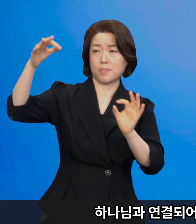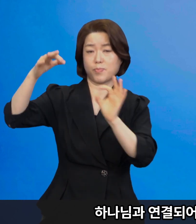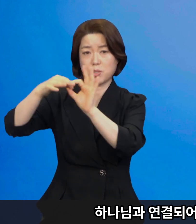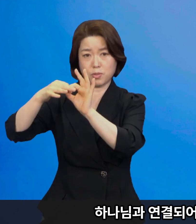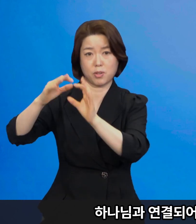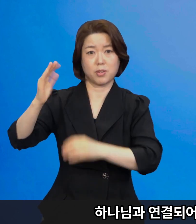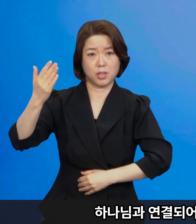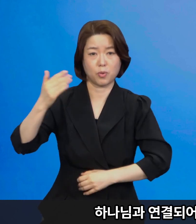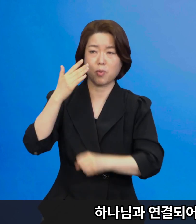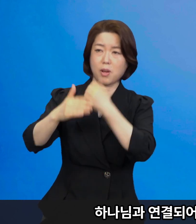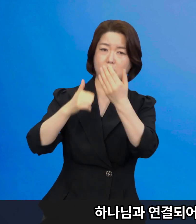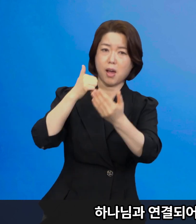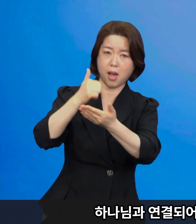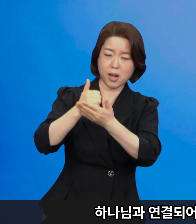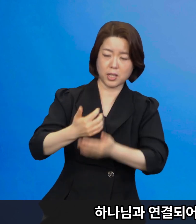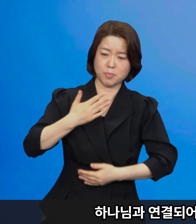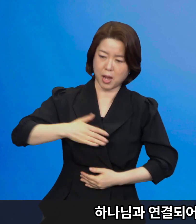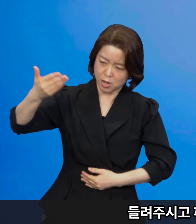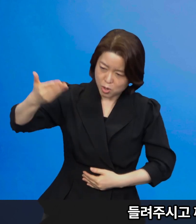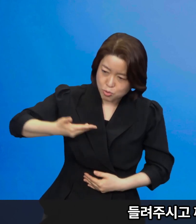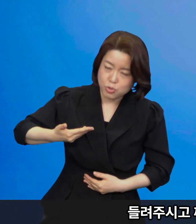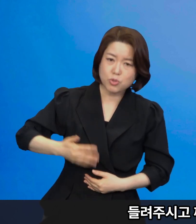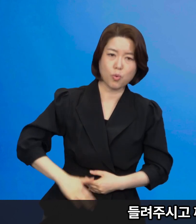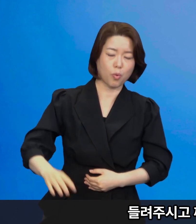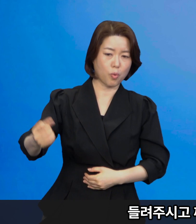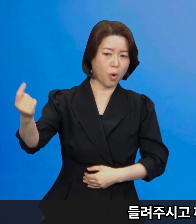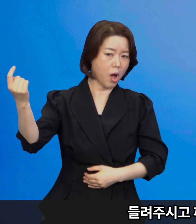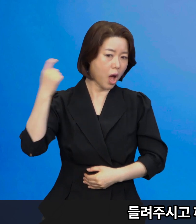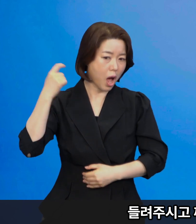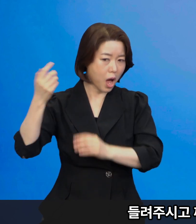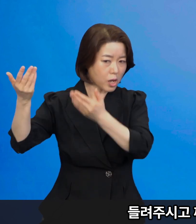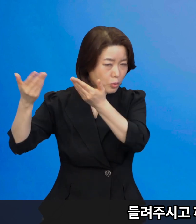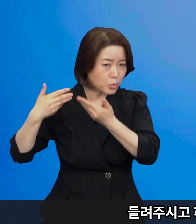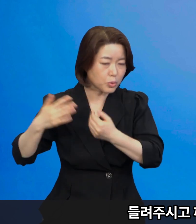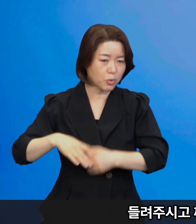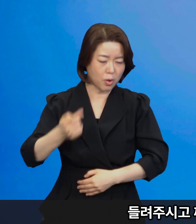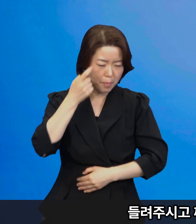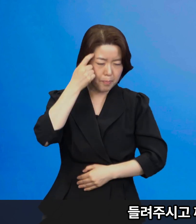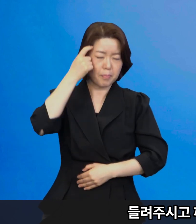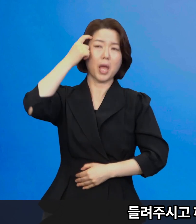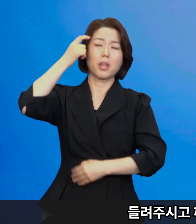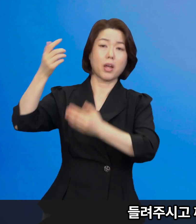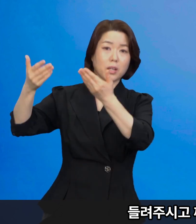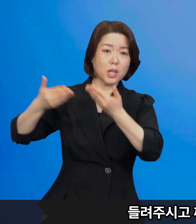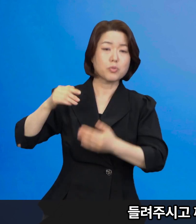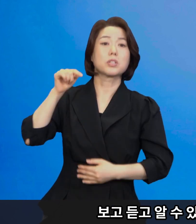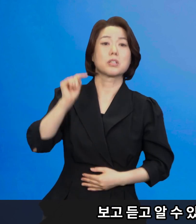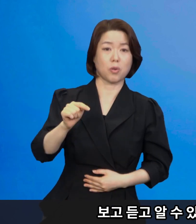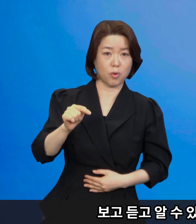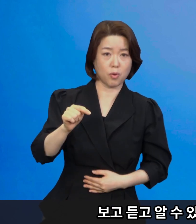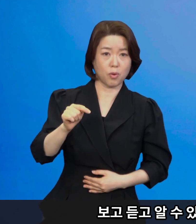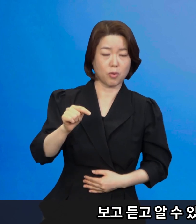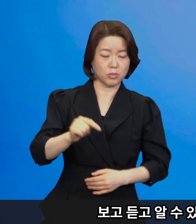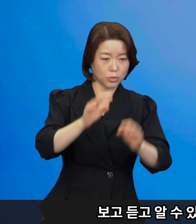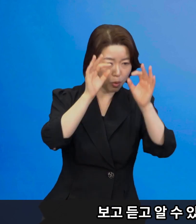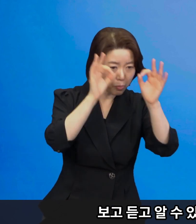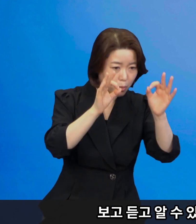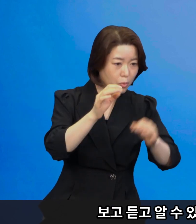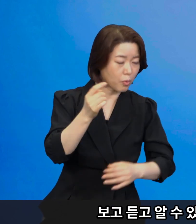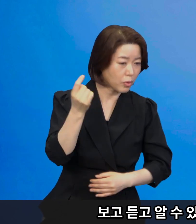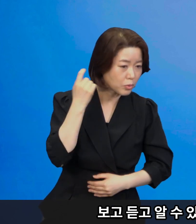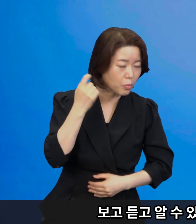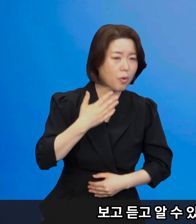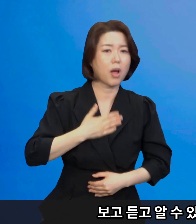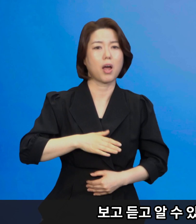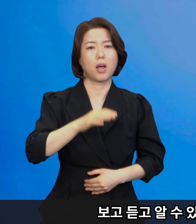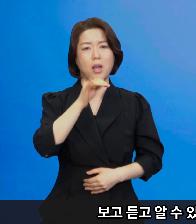연결되어 하나님께서 알려주시고 들려주시고 깨닫게 하시는 것들 보고 듣고 알